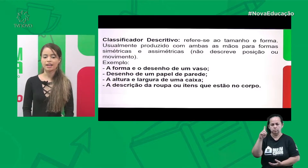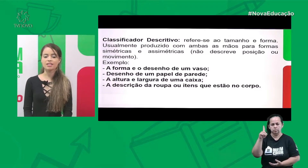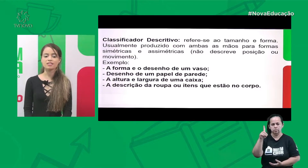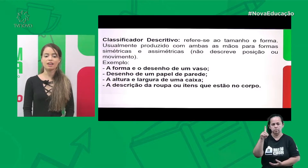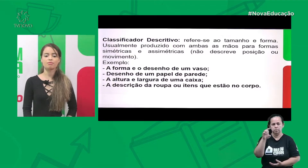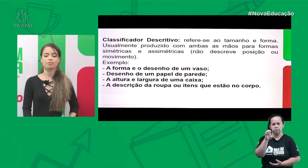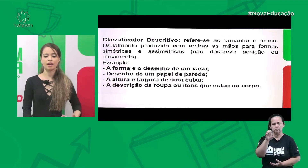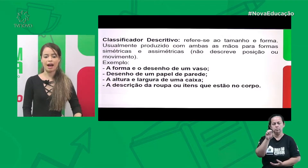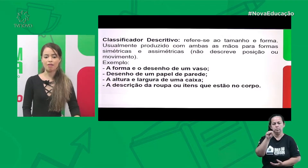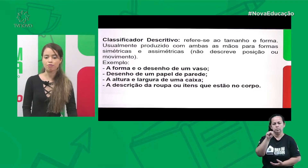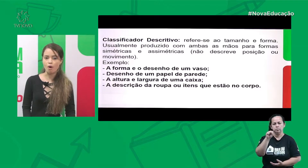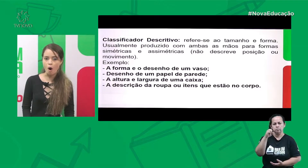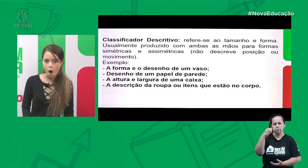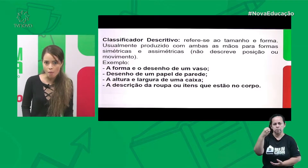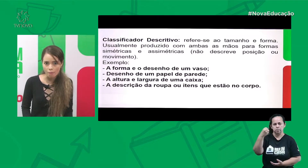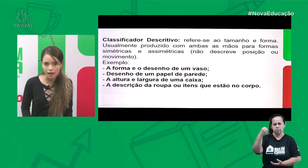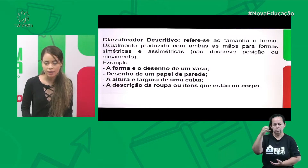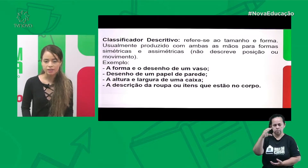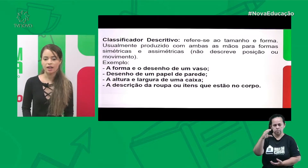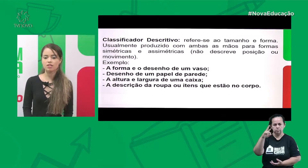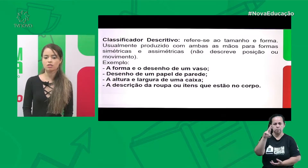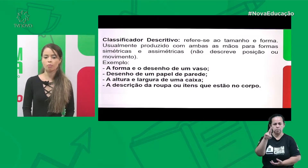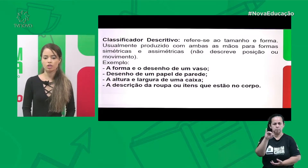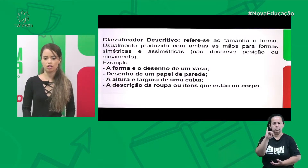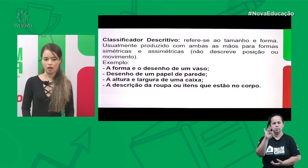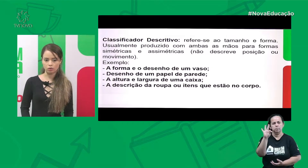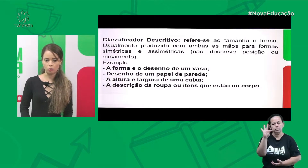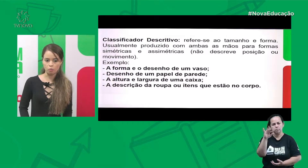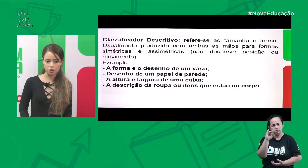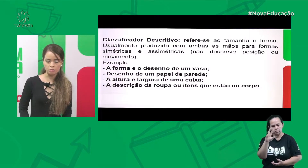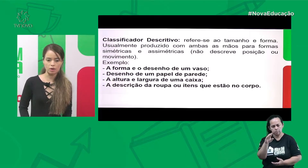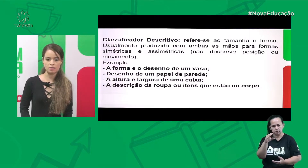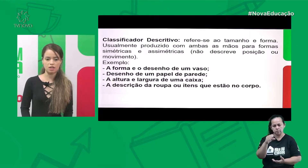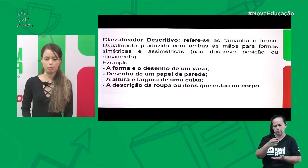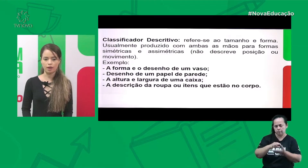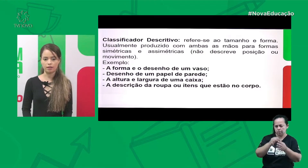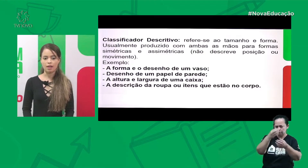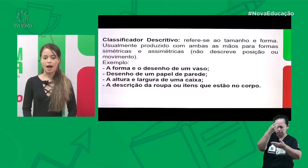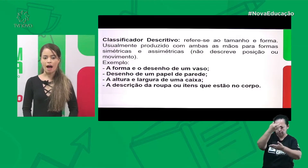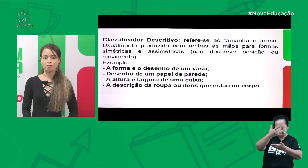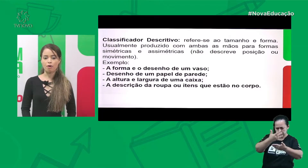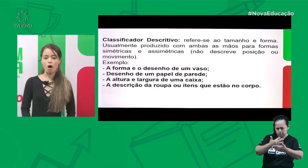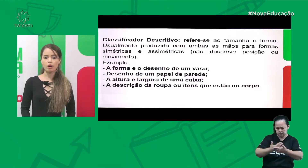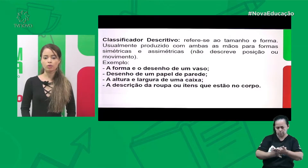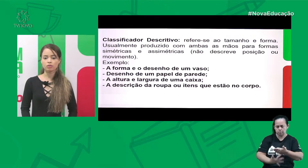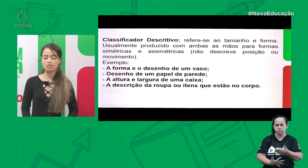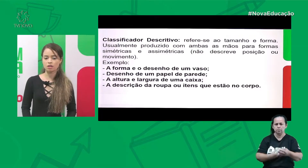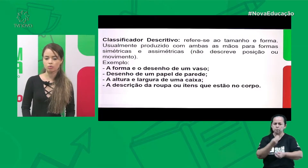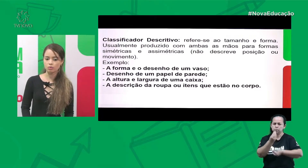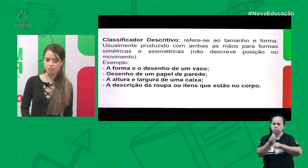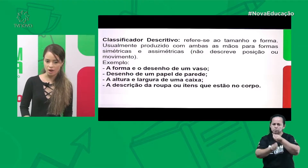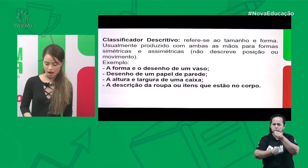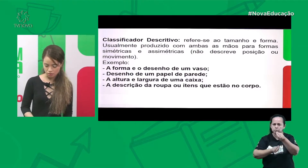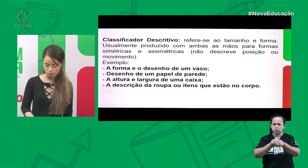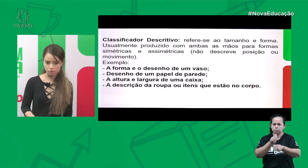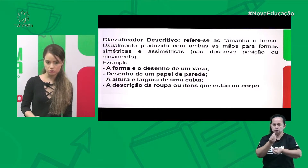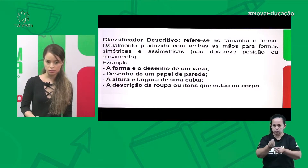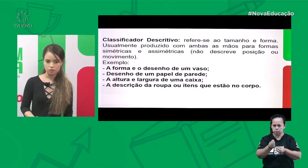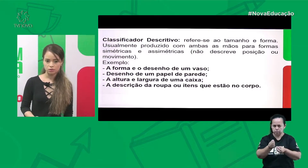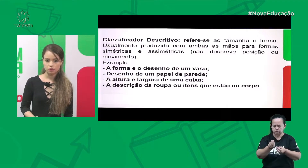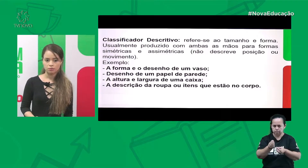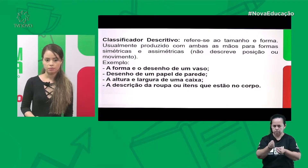vai descrever a forma desse objeto, como temos o exemplo aí, a forma e o desenho de um